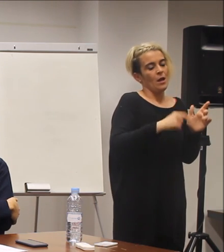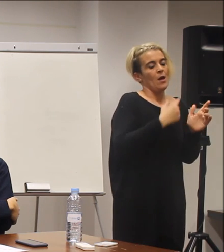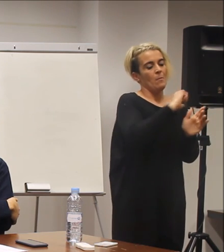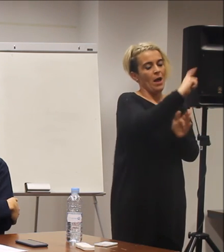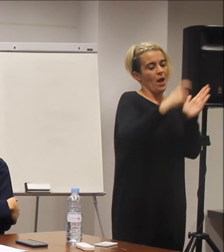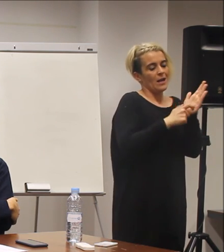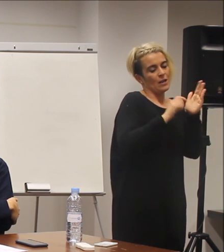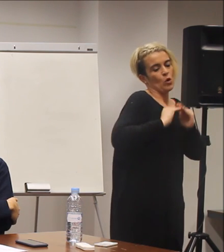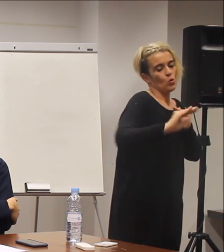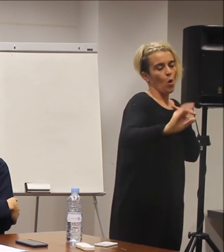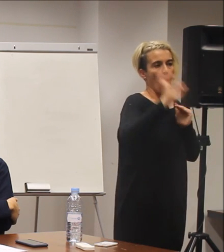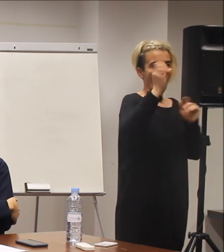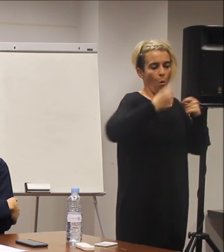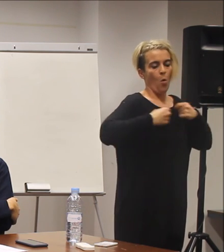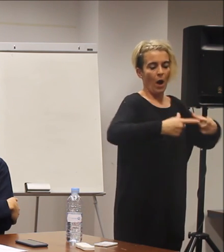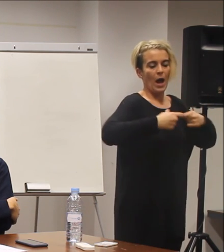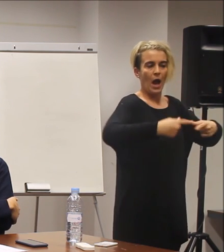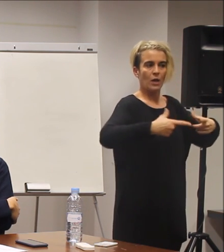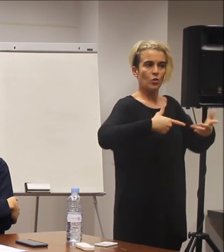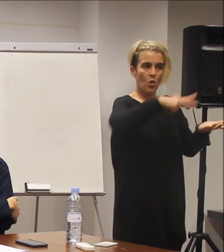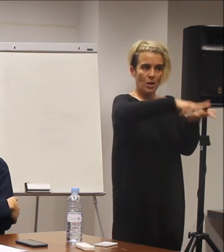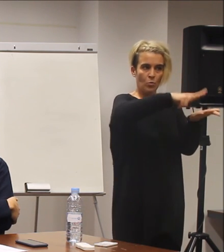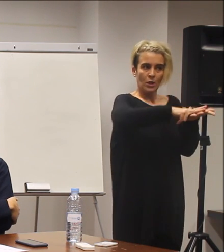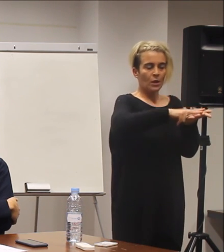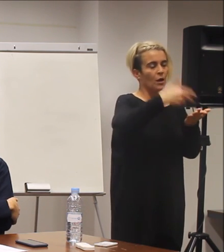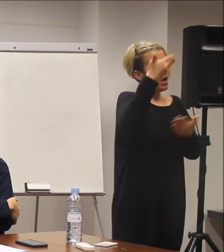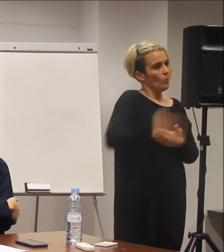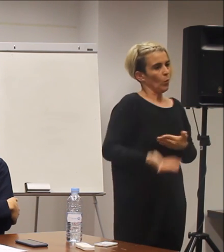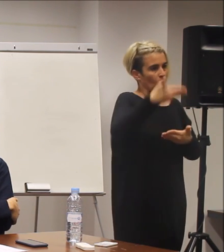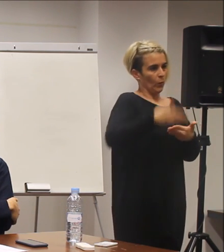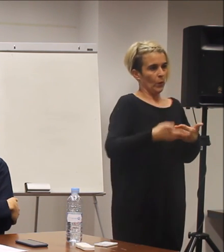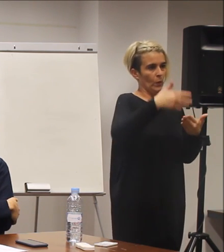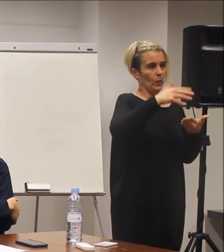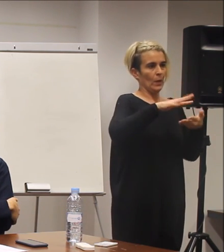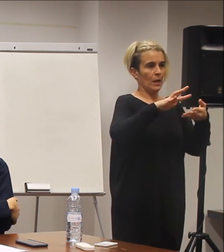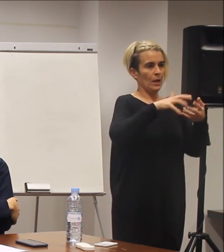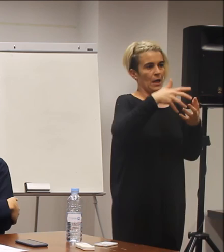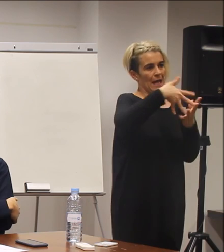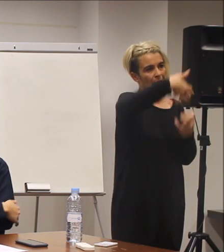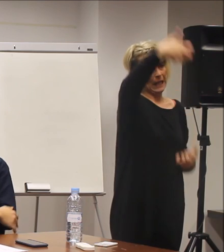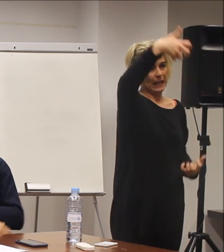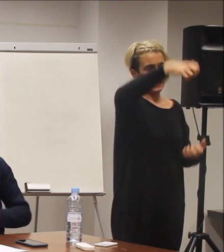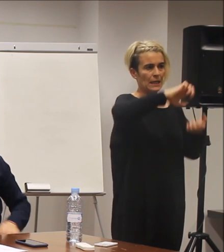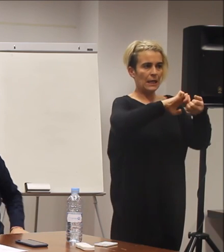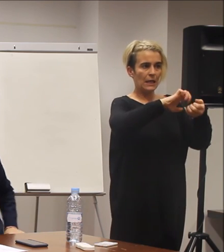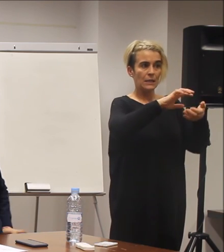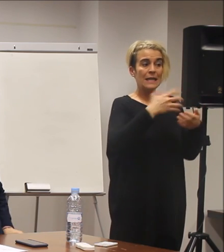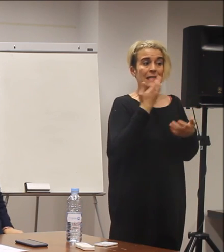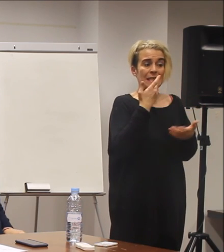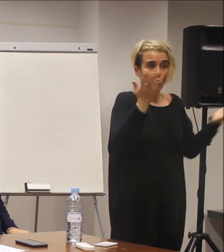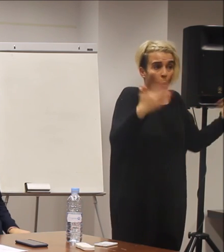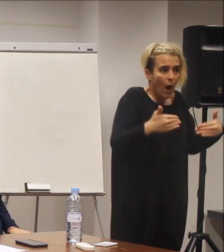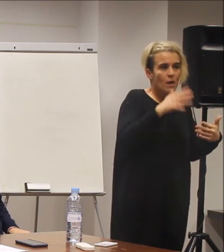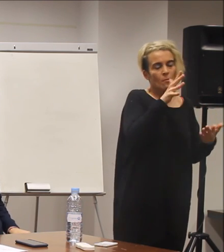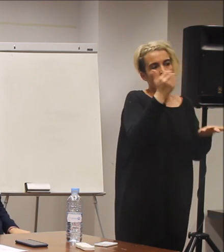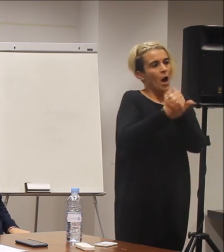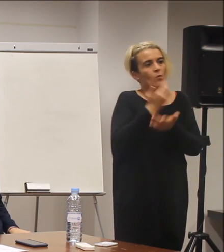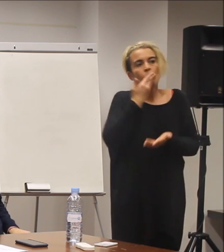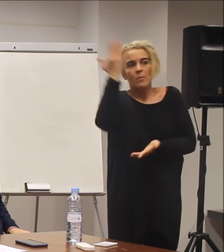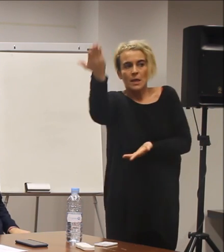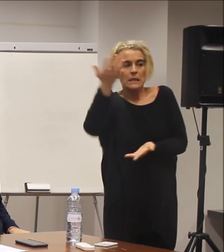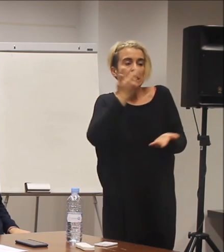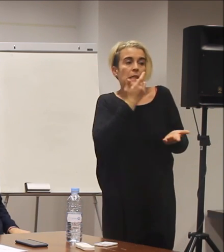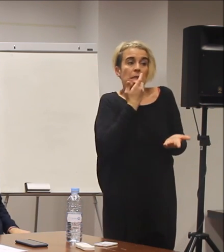los gastos de hipoteca, que tengáis la escritura, ¿vale? Si no la tenéis, vais al banco y la pedís, y si no, vais a la